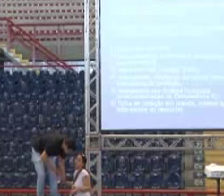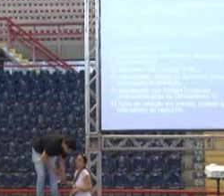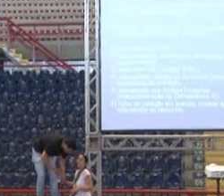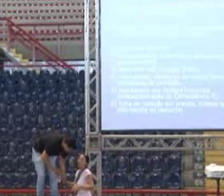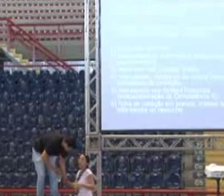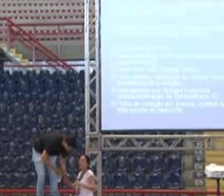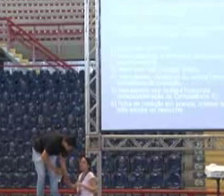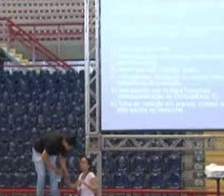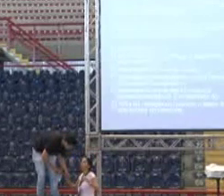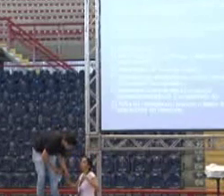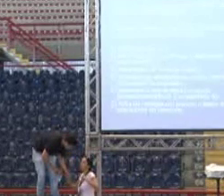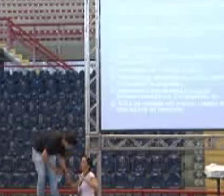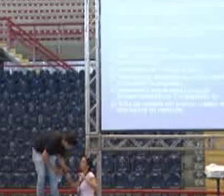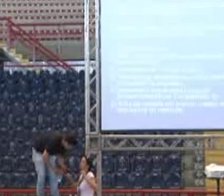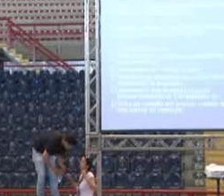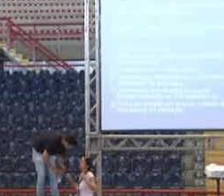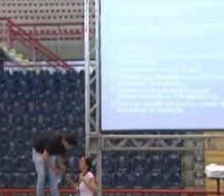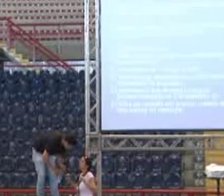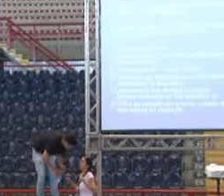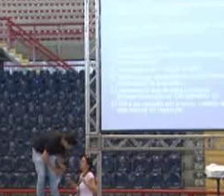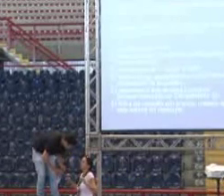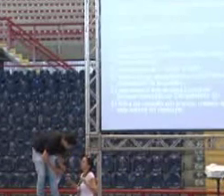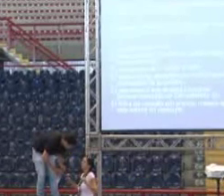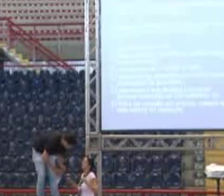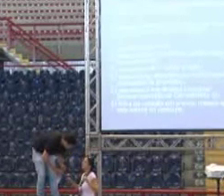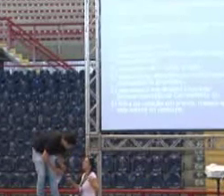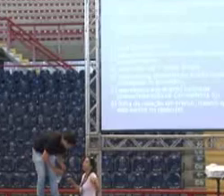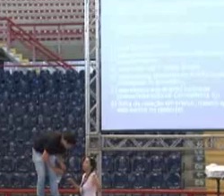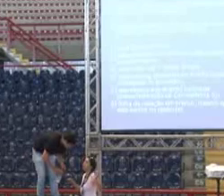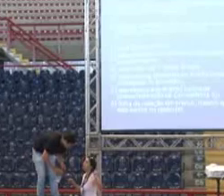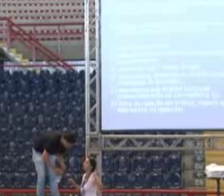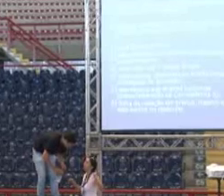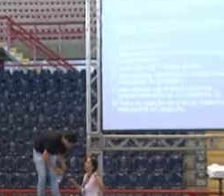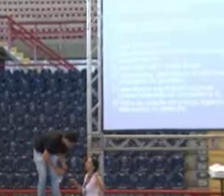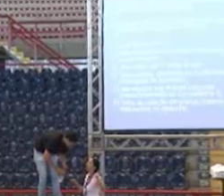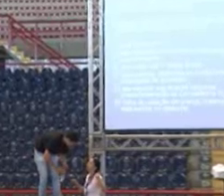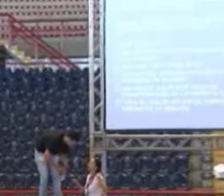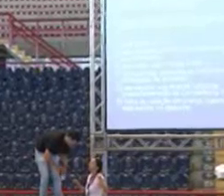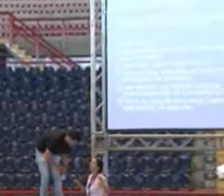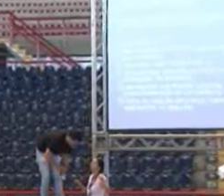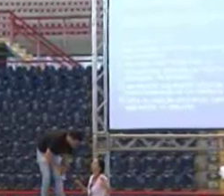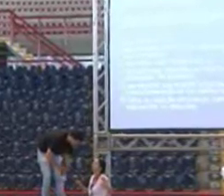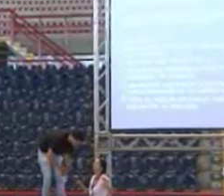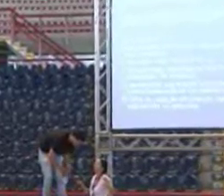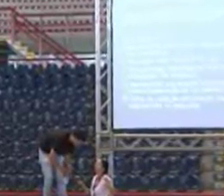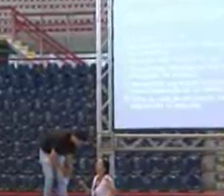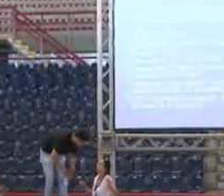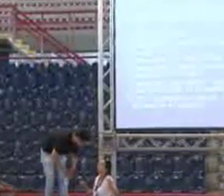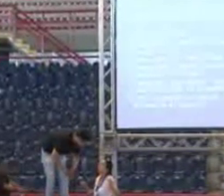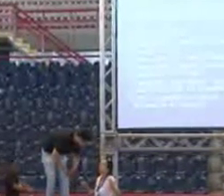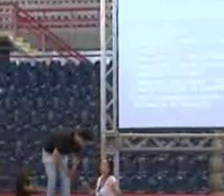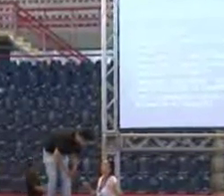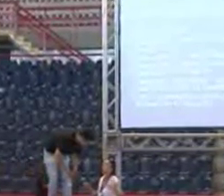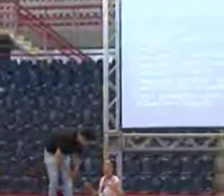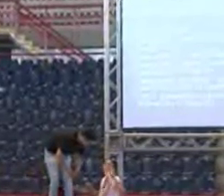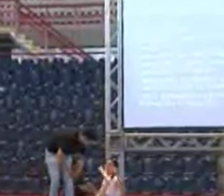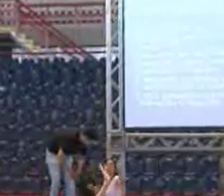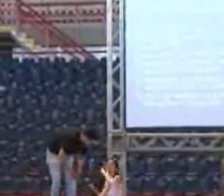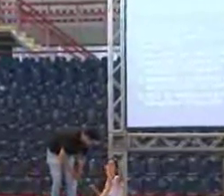não coloquei aqui, mas esse é um ponto muito importante. Às vezes os alunos fazem uso do direito de